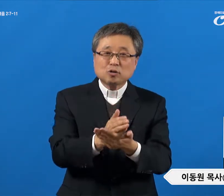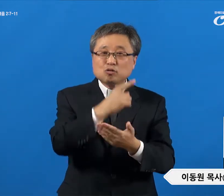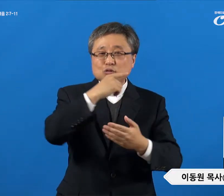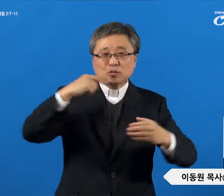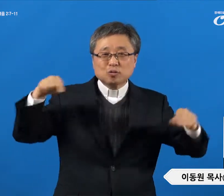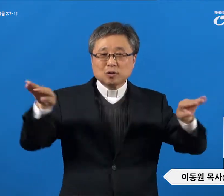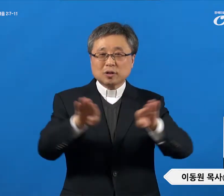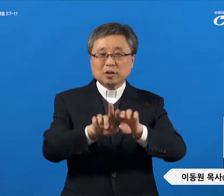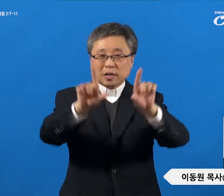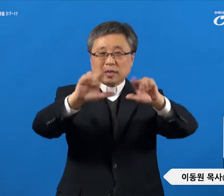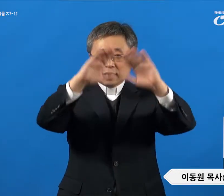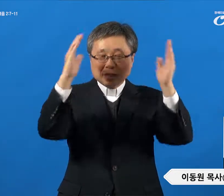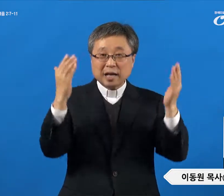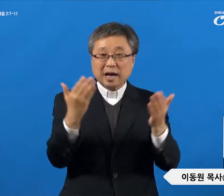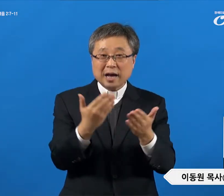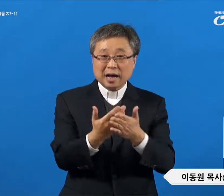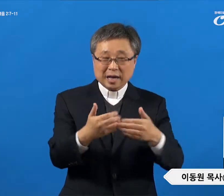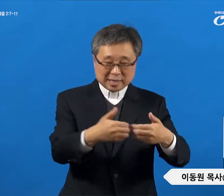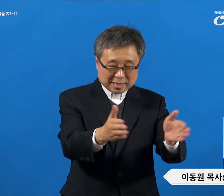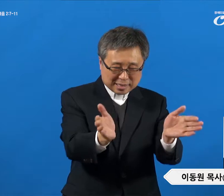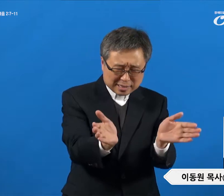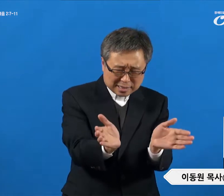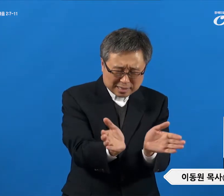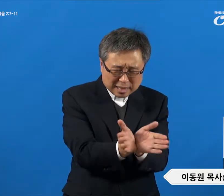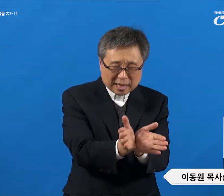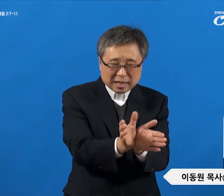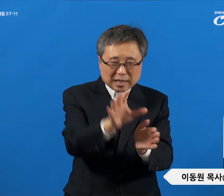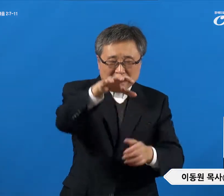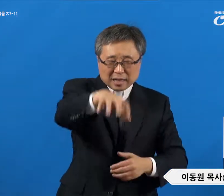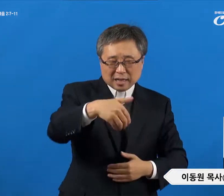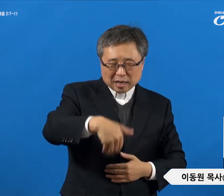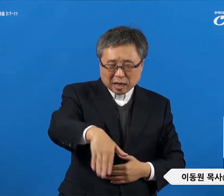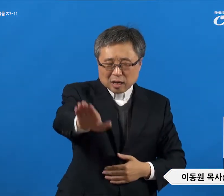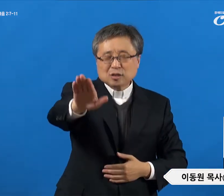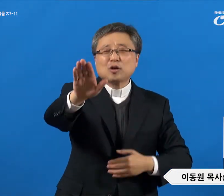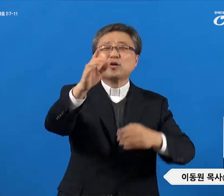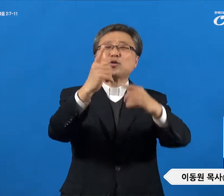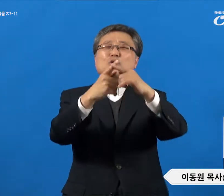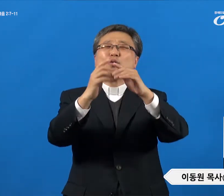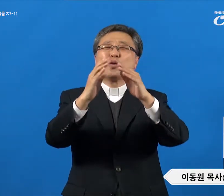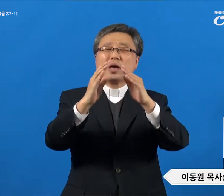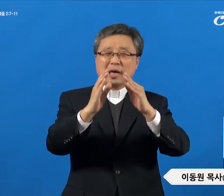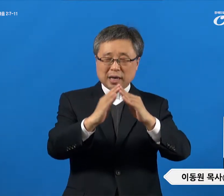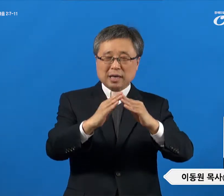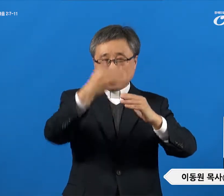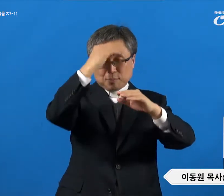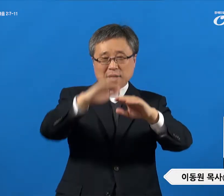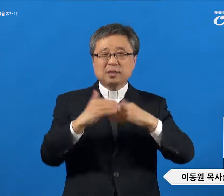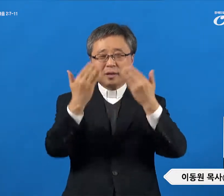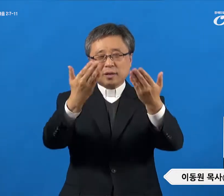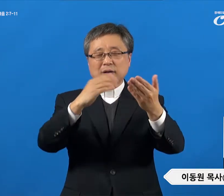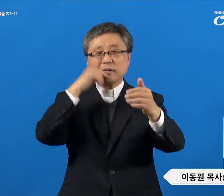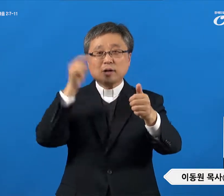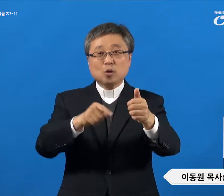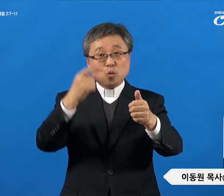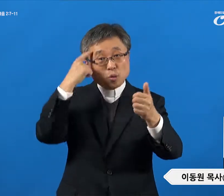하라. 근데 그거는 본인이 이거 내 잘못 하나님의 음성을 들었나? 왜 이런 생각이 자꾸